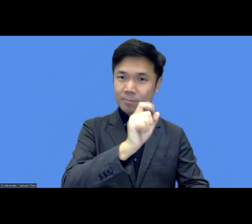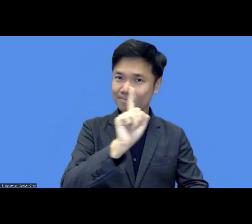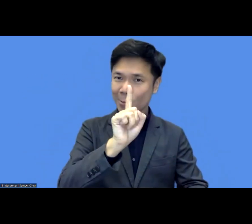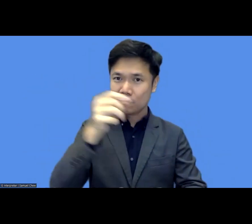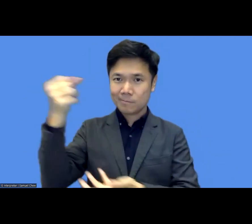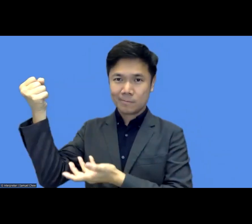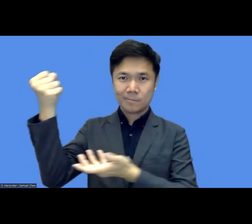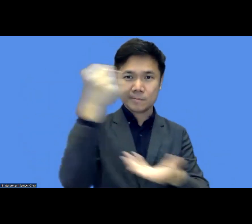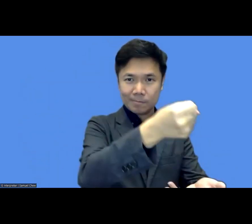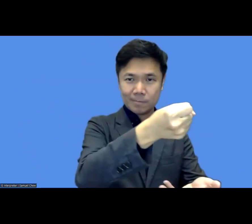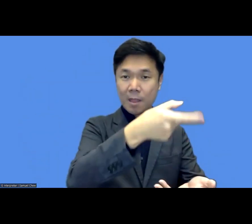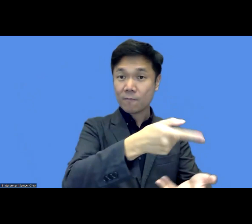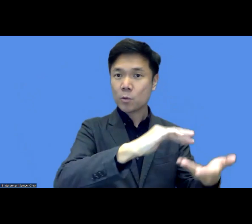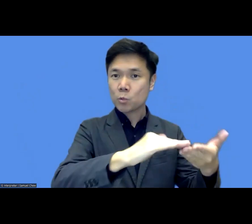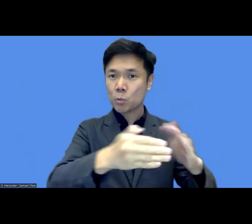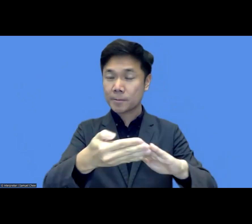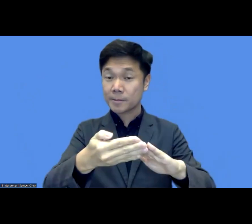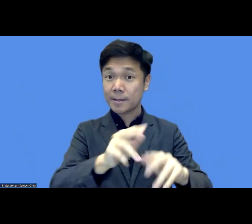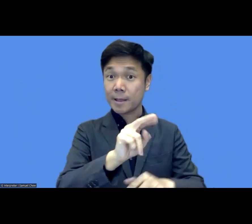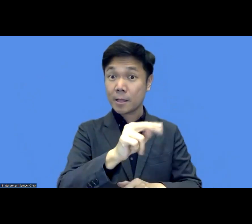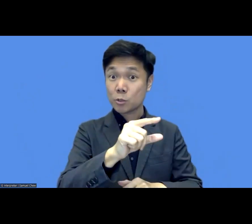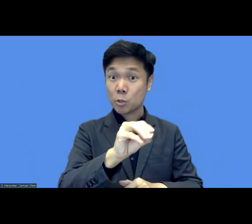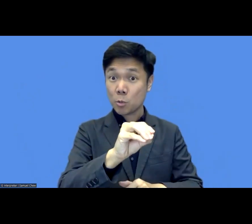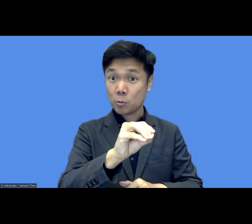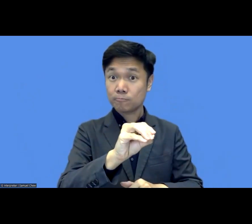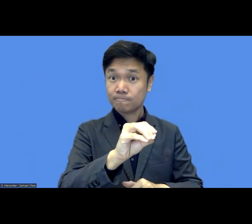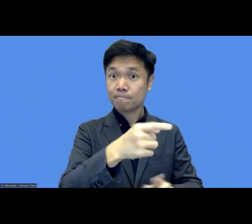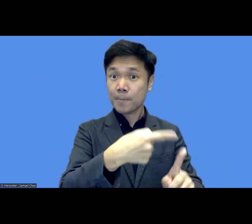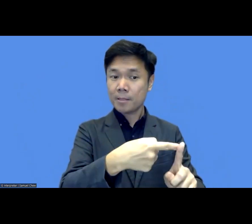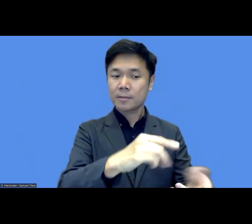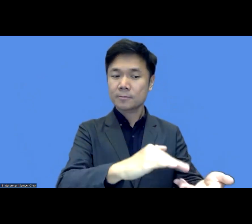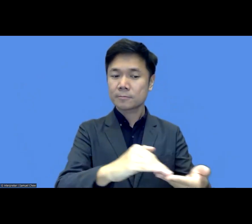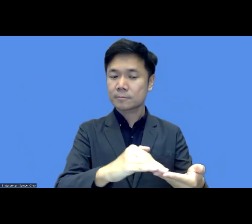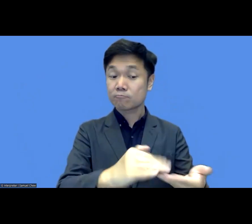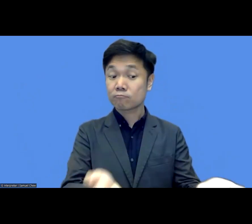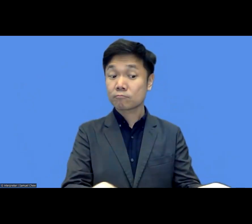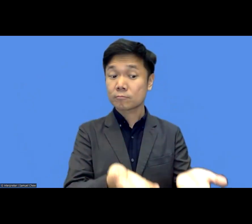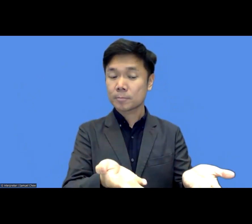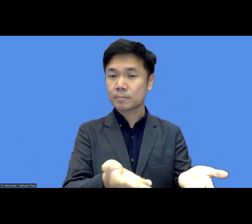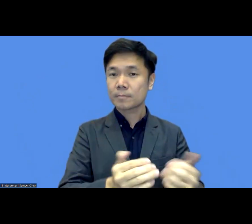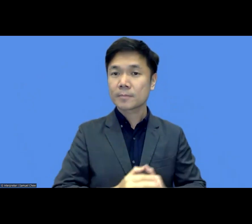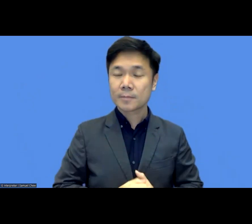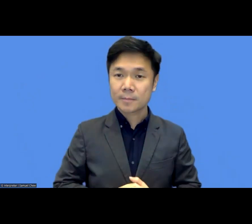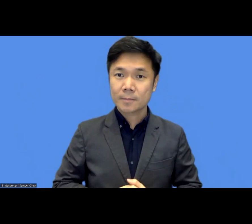más recursos, y eso puede ser una buena oportunidad para las organizaciones de personas con discapacidad.